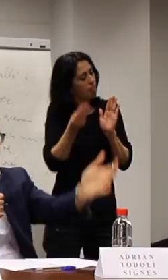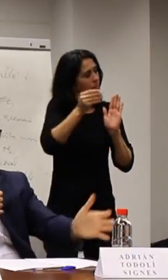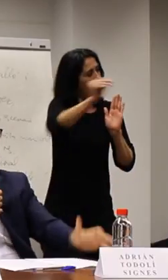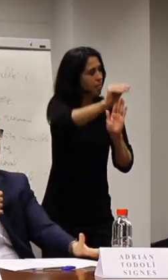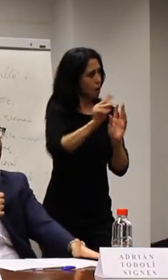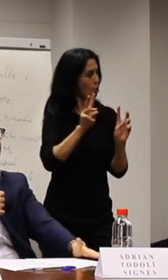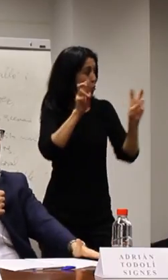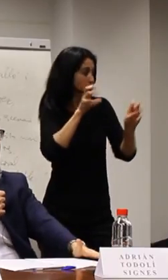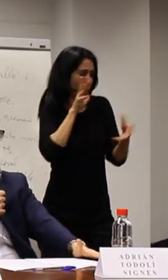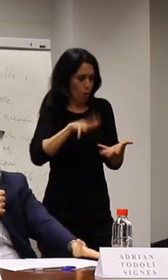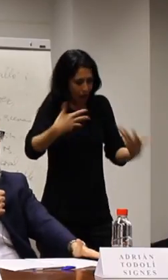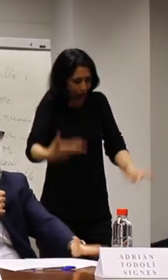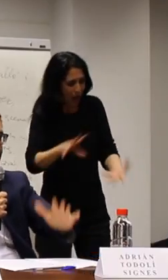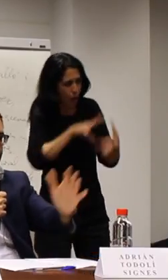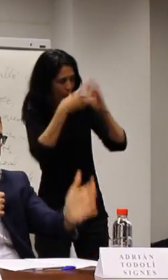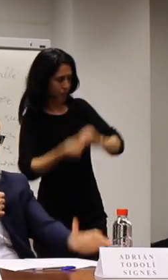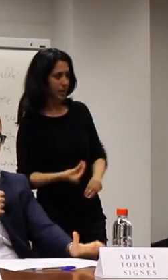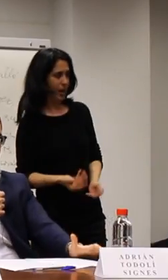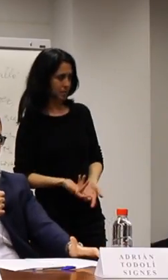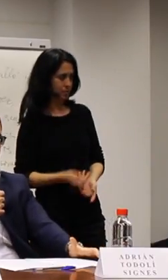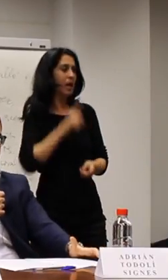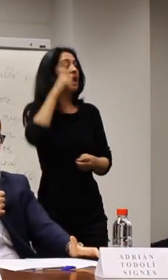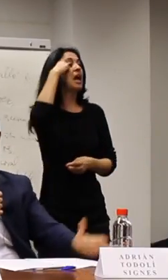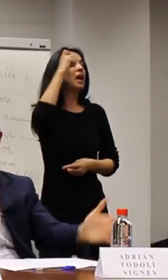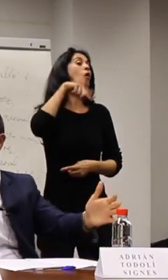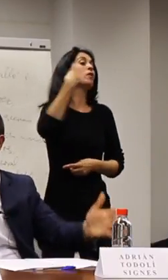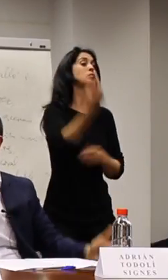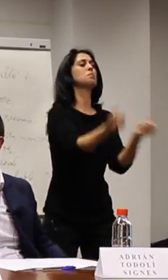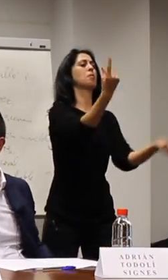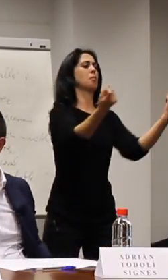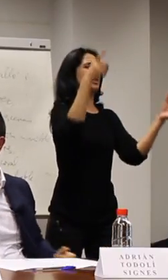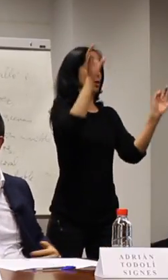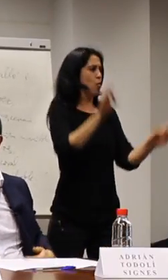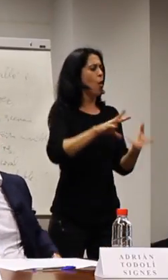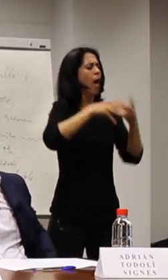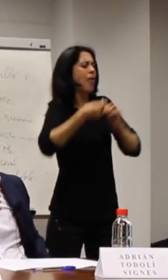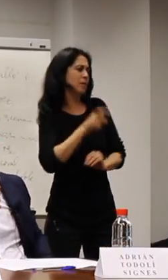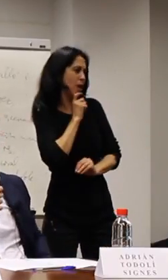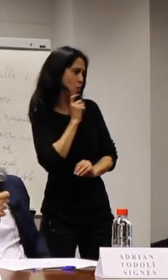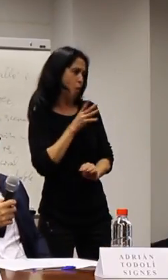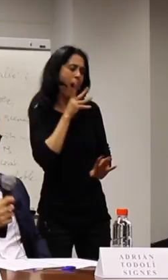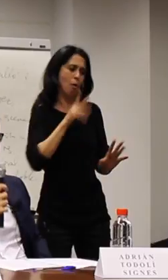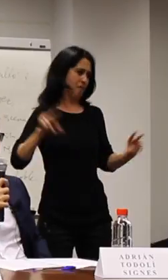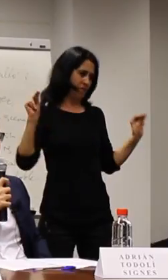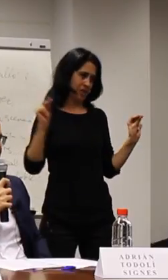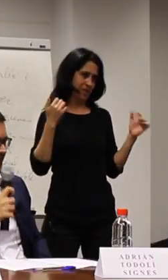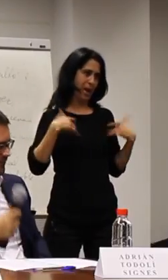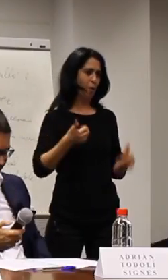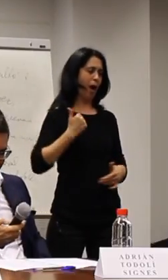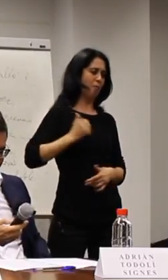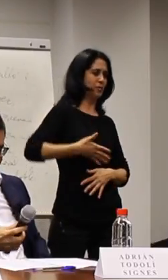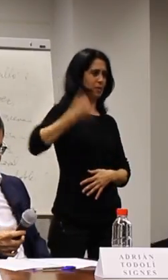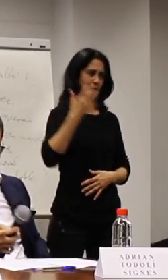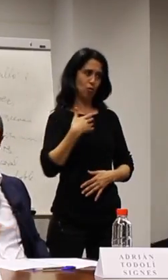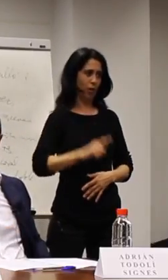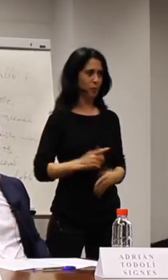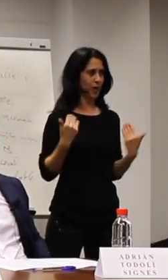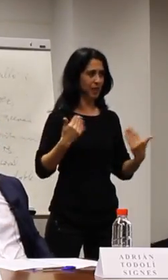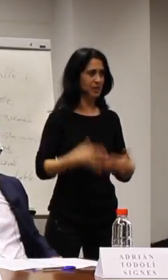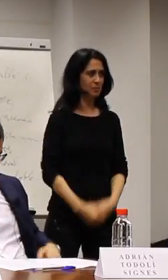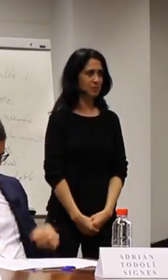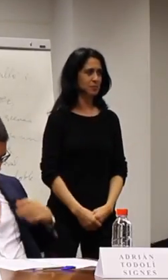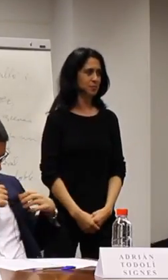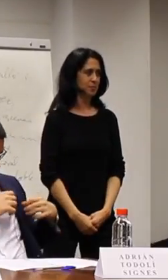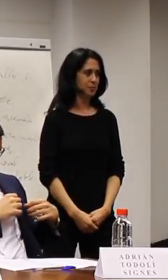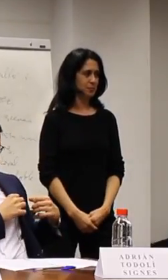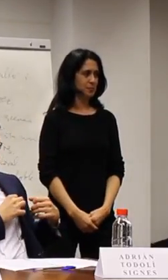a lo mejor pueden salir en el debate, pero bueno, yo por ahora lo dejo y tampoco quiero aprovechar más el micro. Gracias.